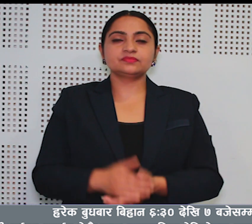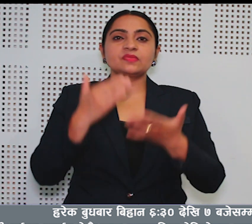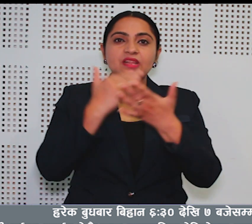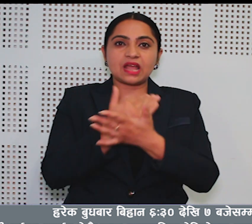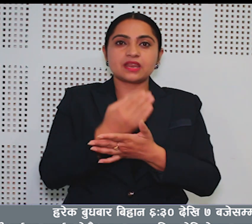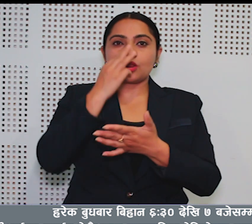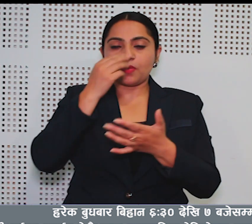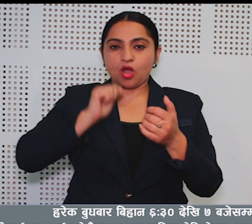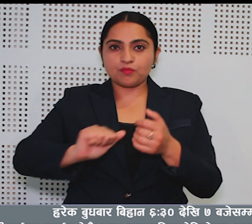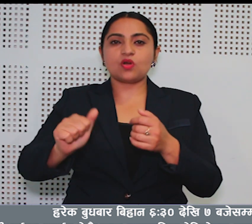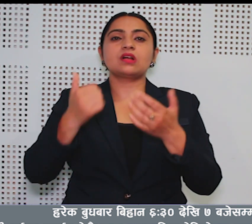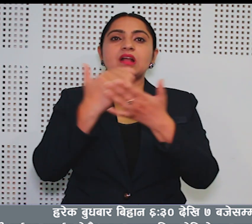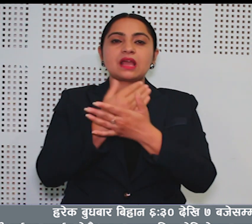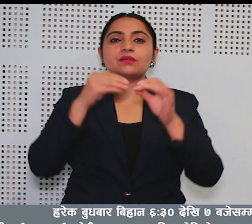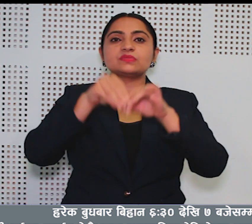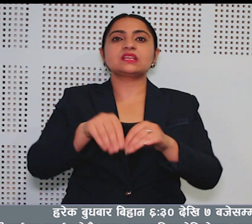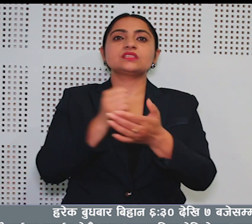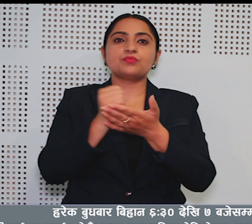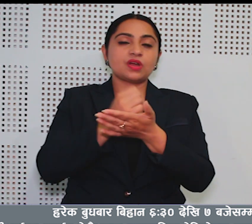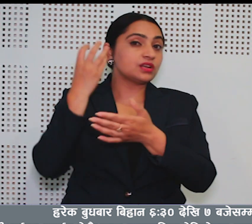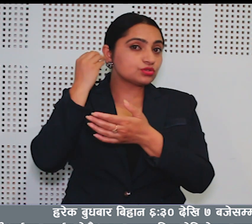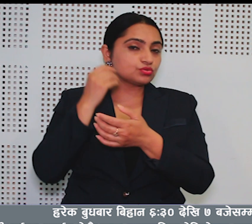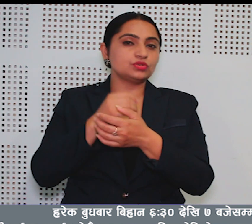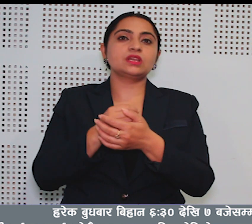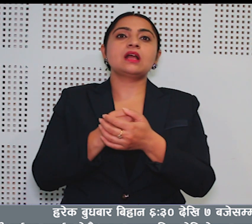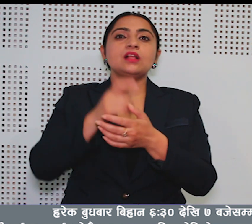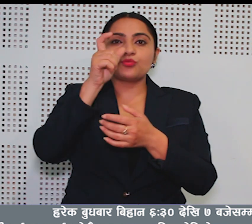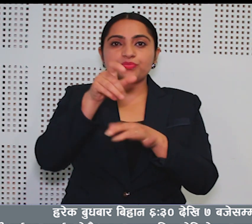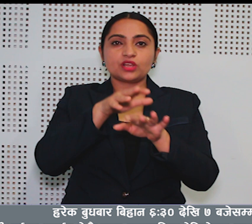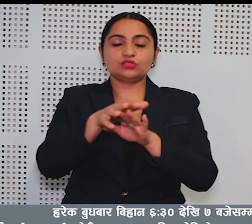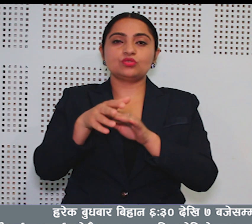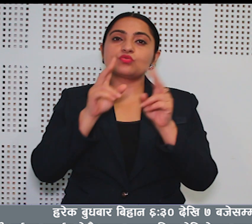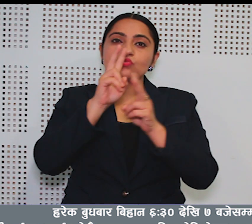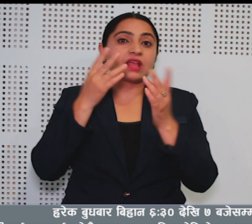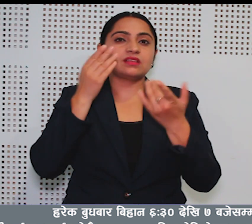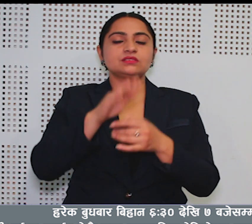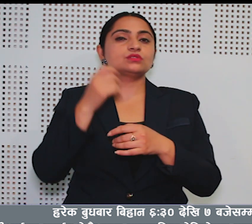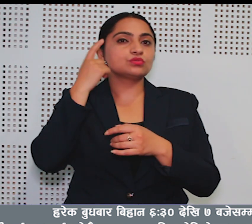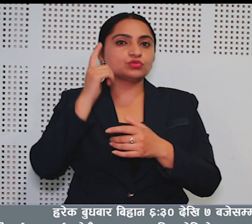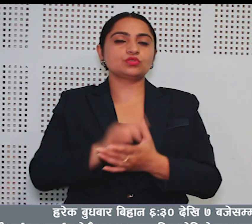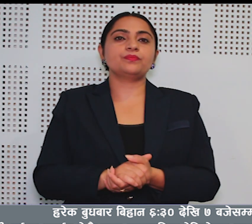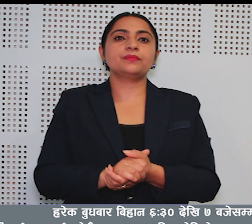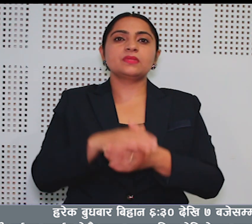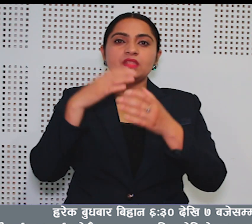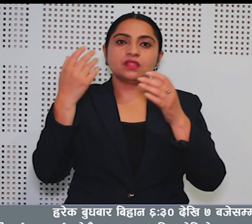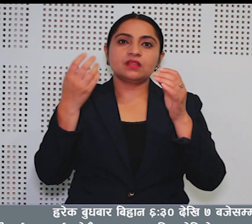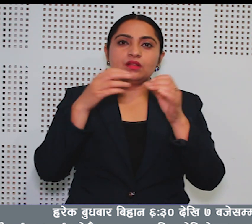कार्यक्रममा अब भने कार्यक्रम साझा पहल सुन्नेका श्रोताहरूको प्रतिक्रिया के छ बुझौं है त। विपदको समयमा जेसीको